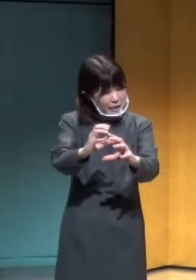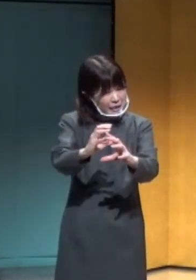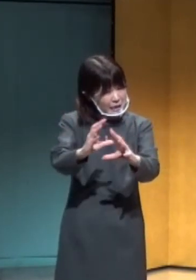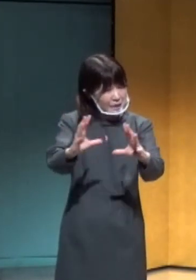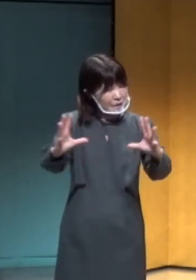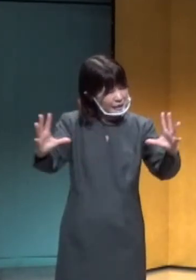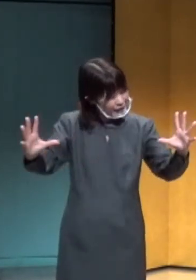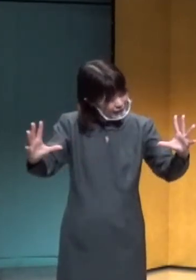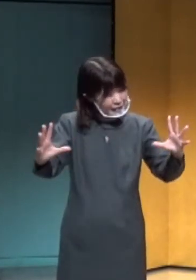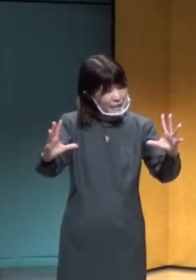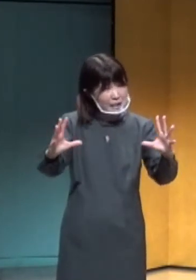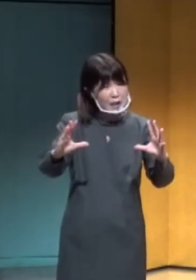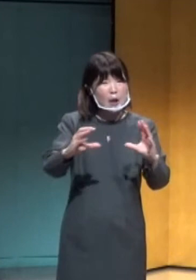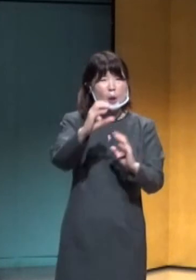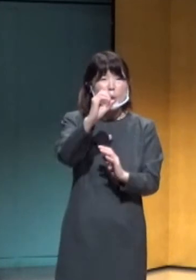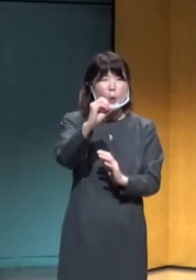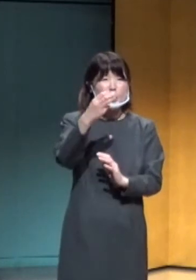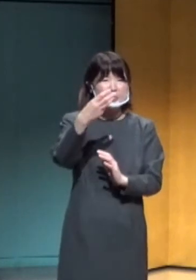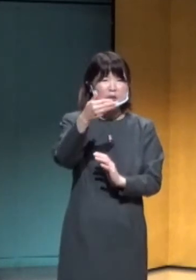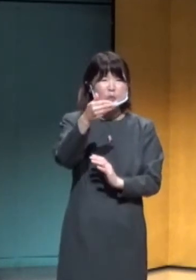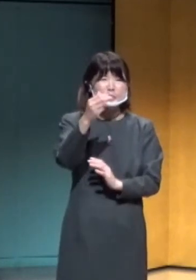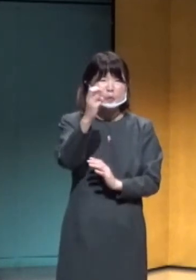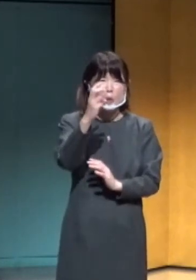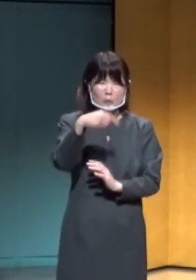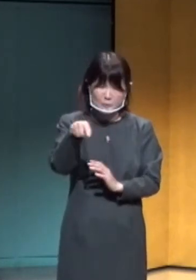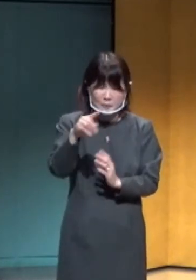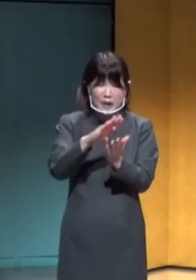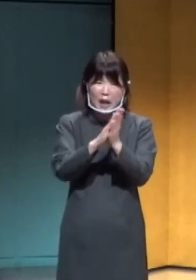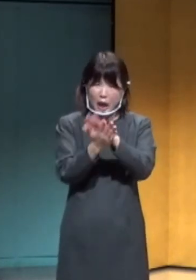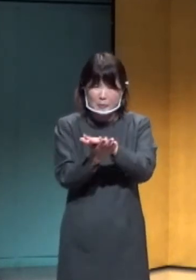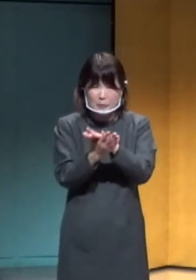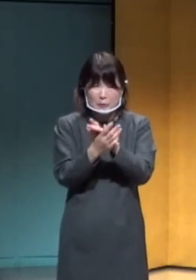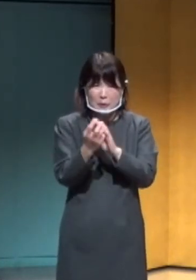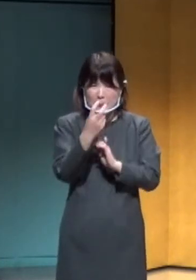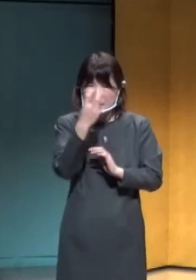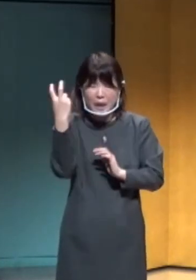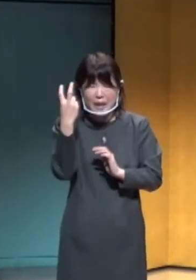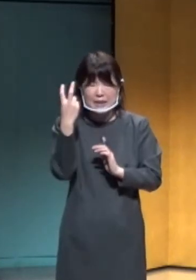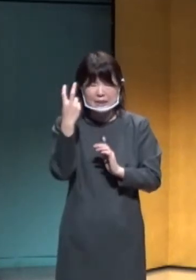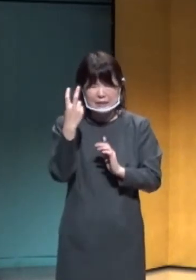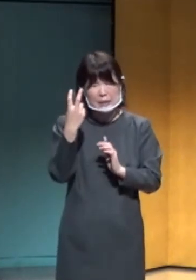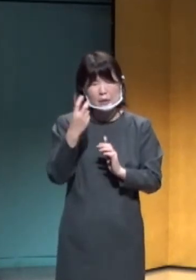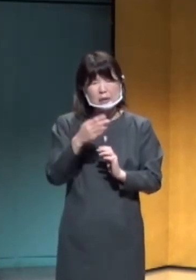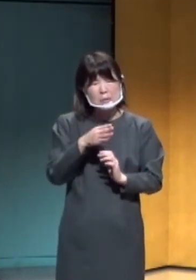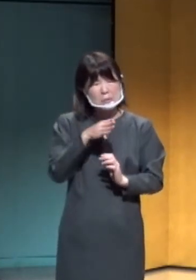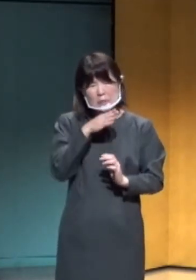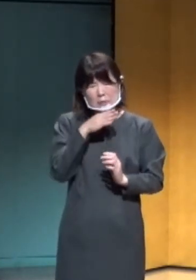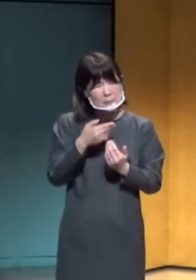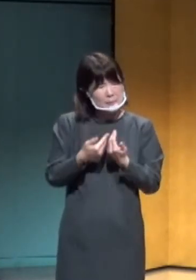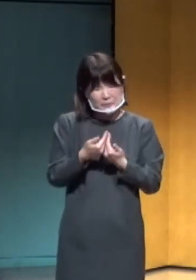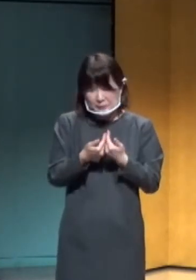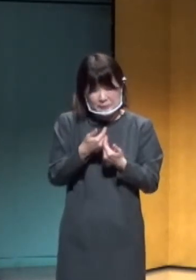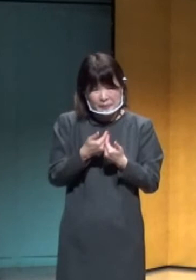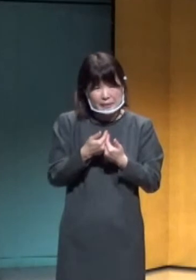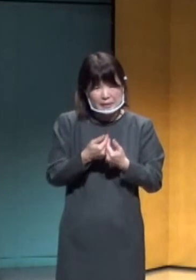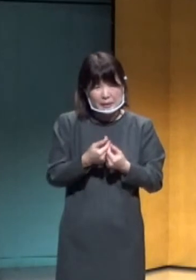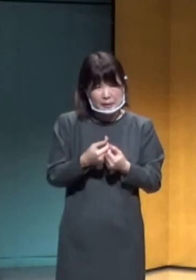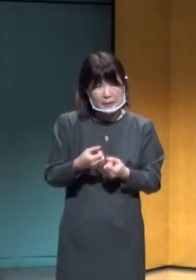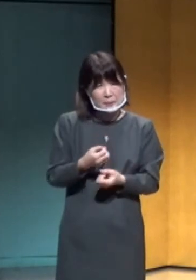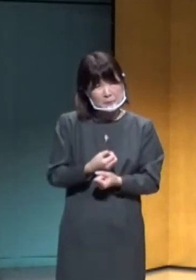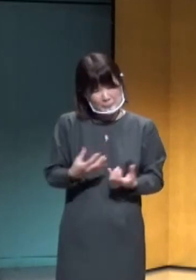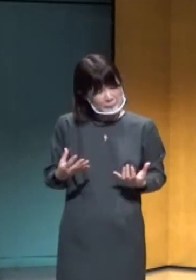たオミクロン株など嫌なものが発生しております。まだまだ予断を期さないところでござい